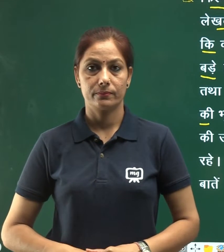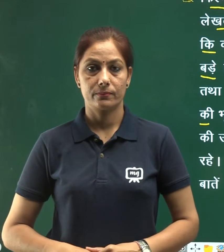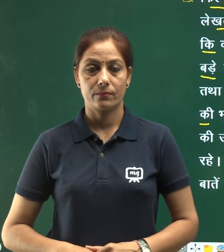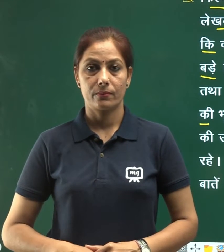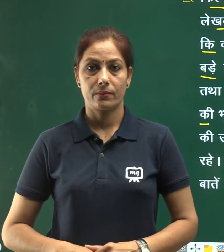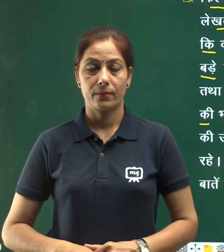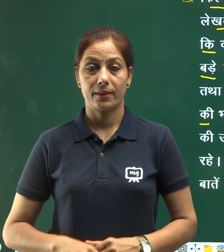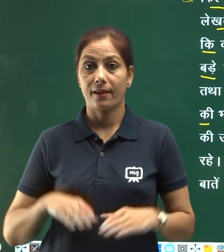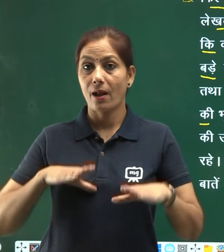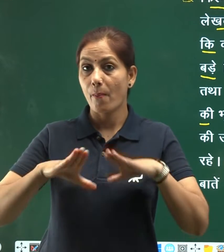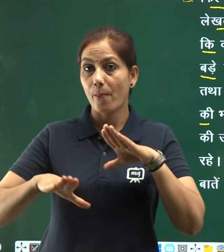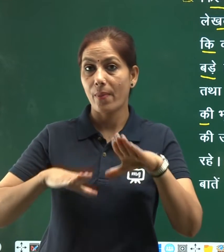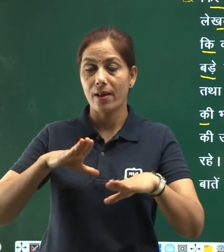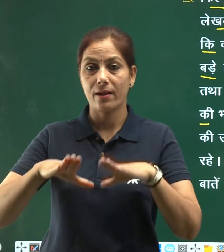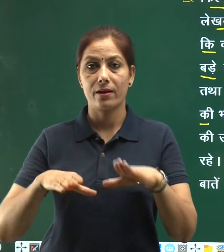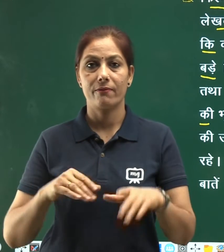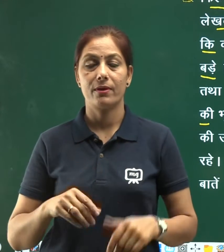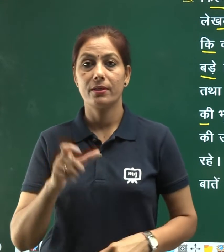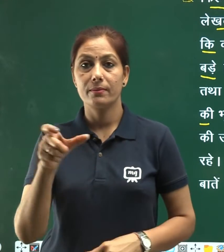भूमिका निभाने वाली